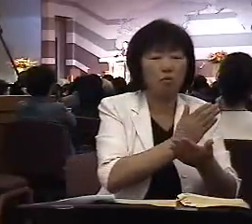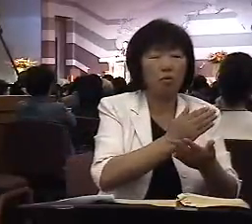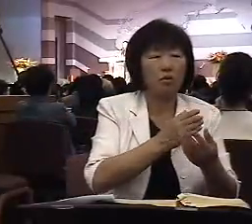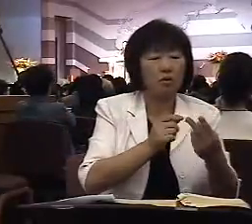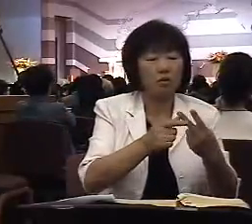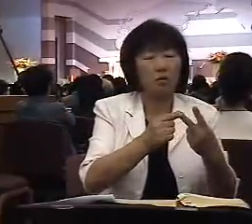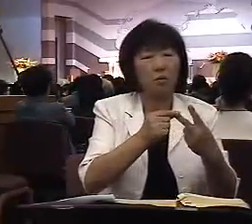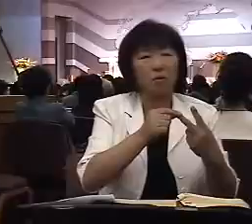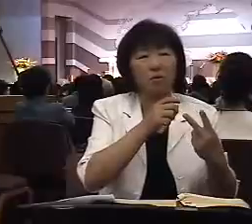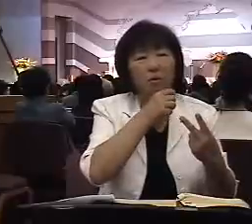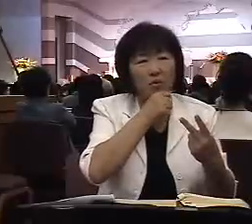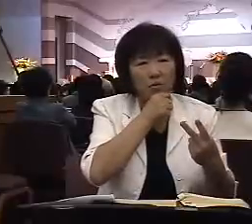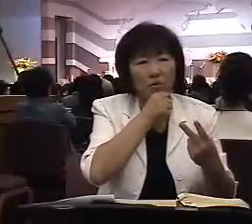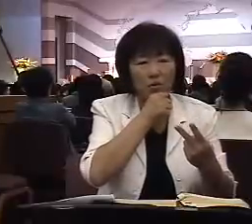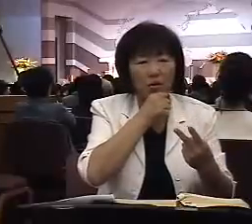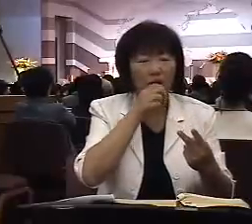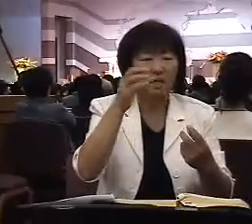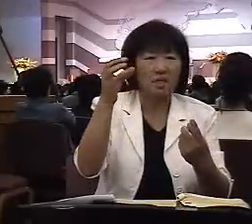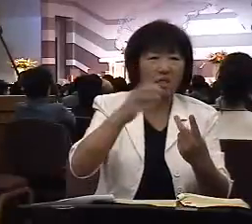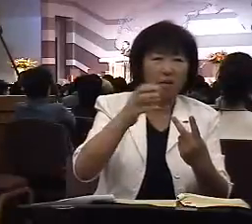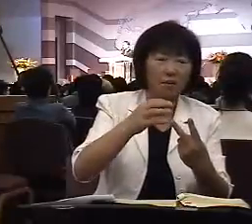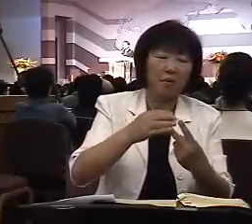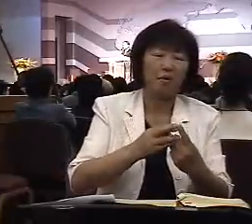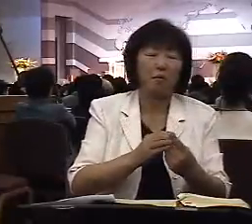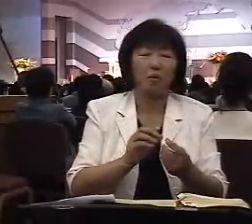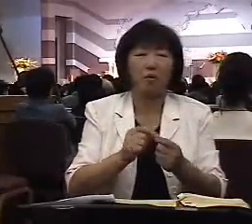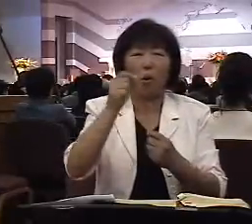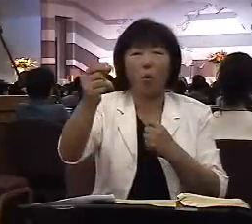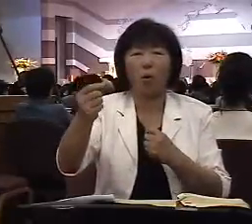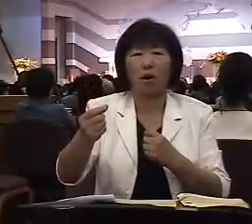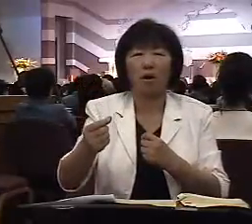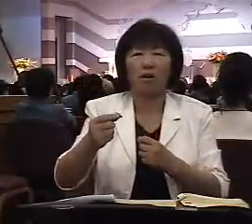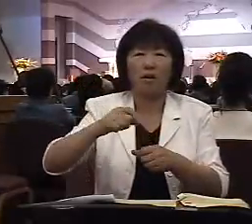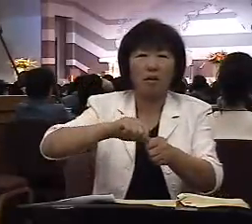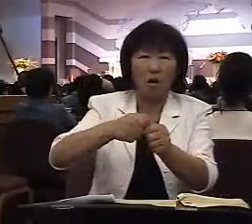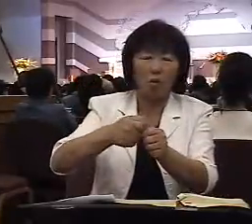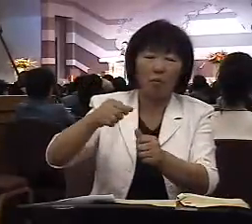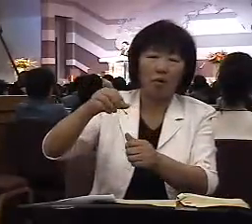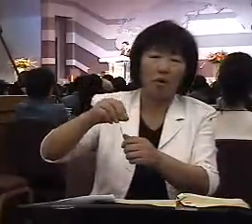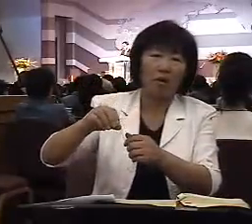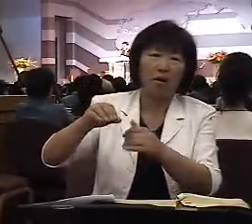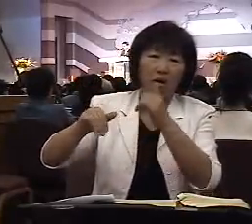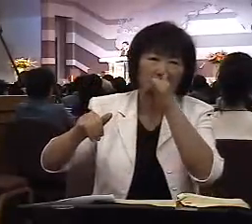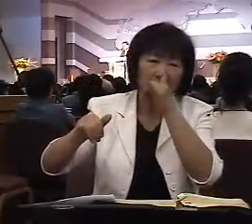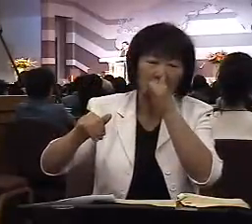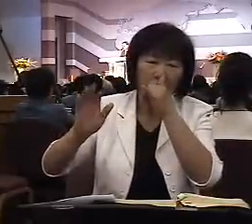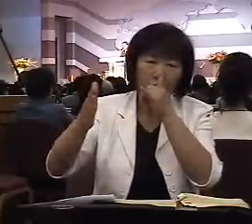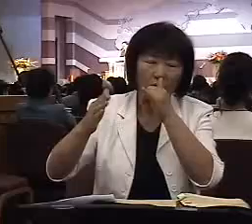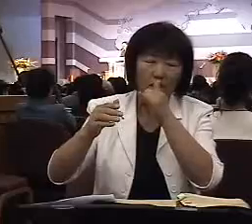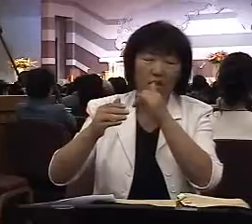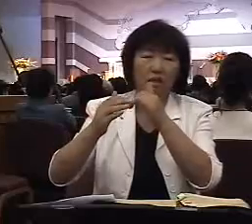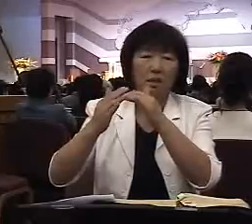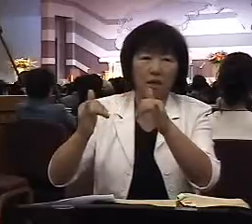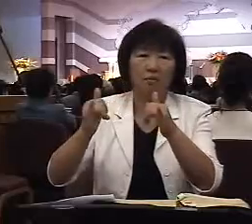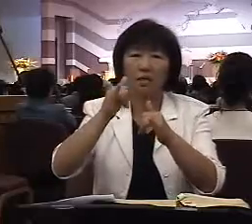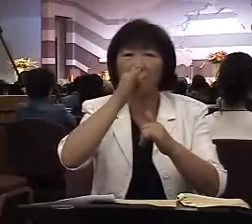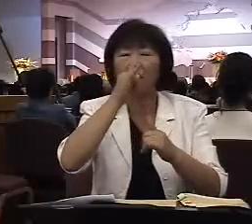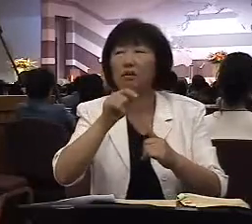분류되고 책망받고 영원한 형벌에 처해지는 사람들이 있게 된다 하는 것입니다.